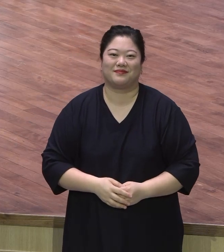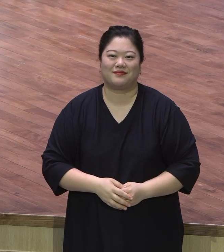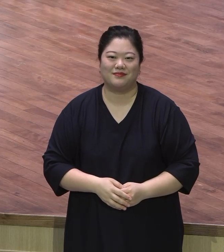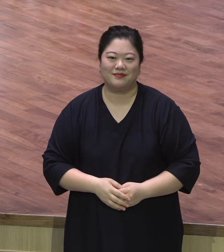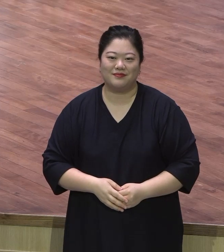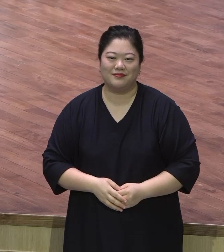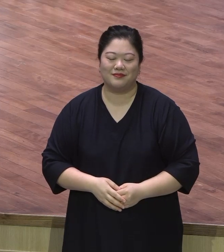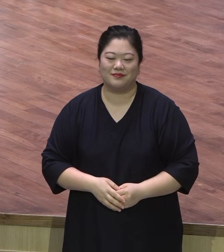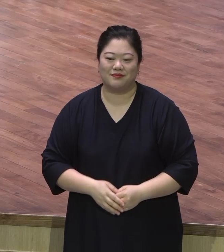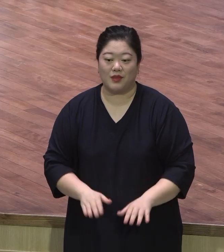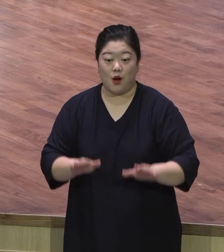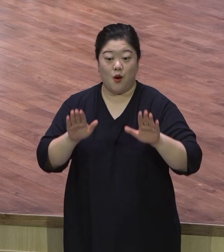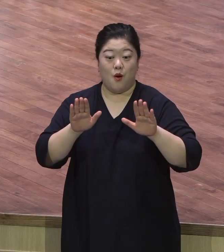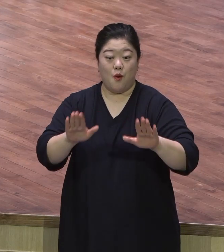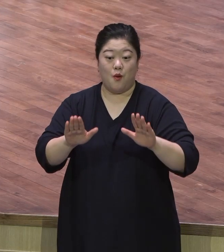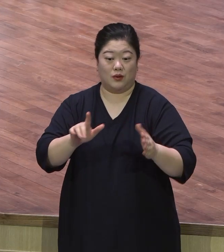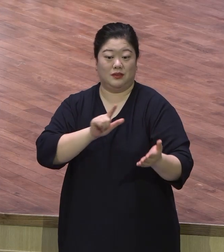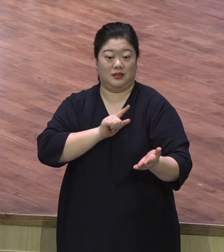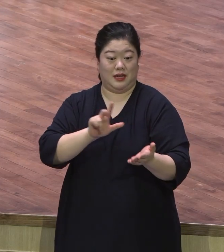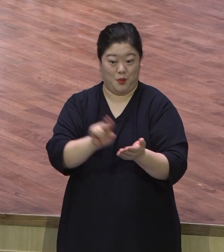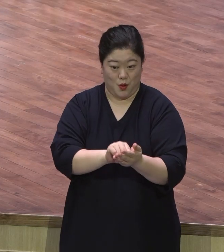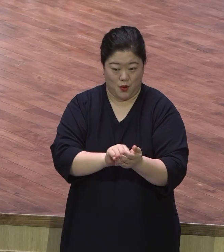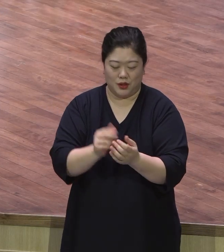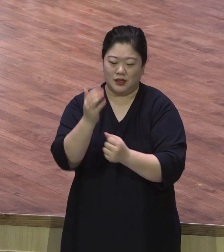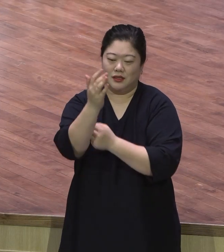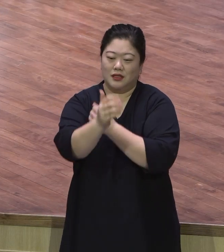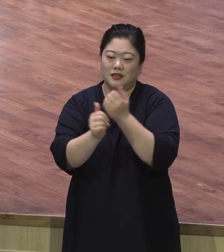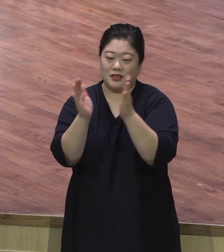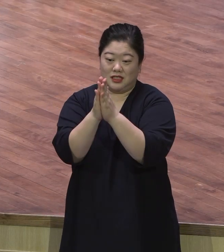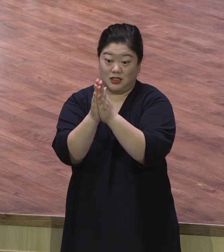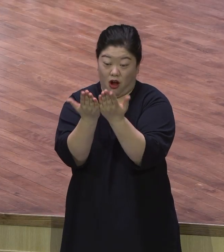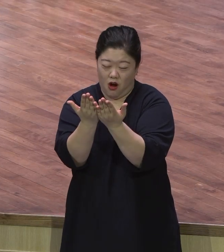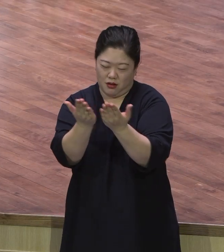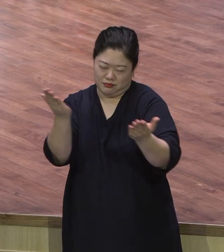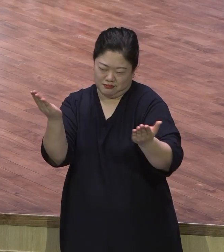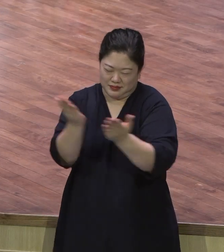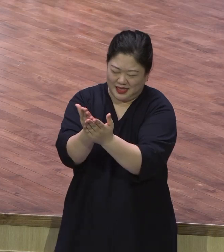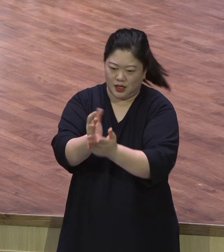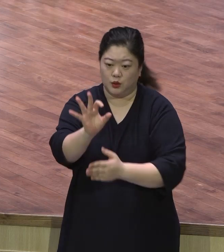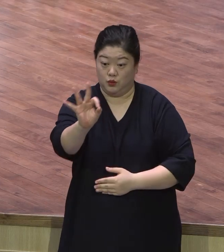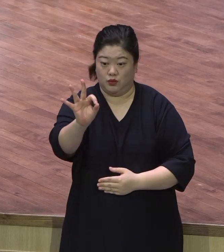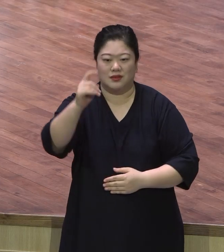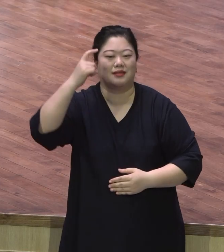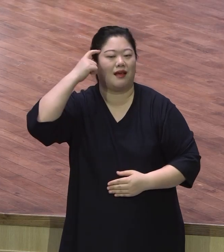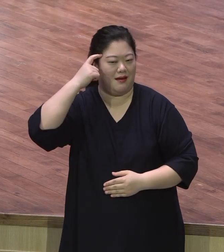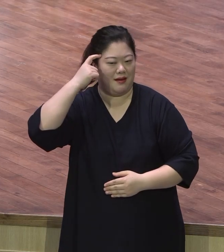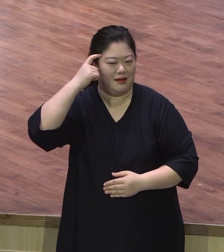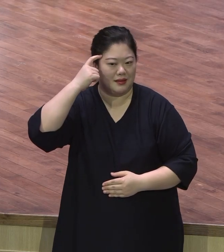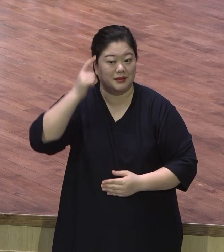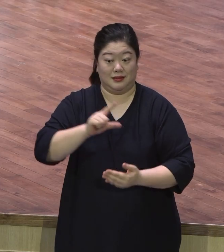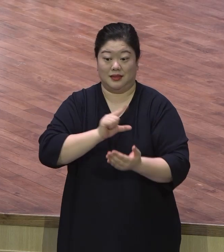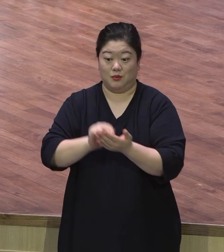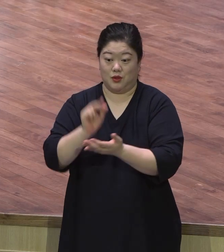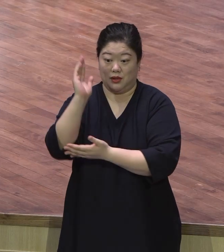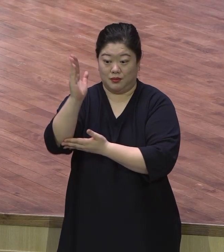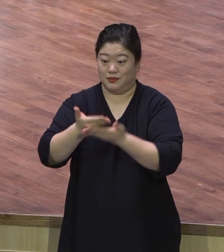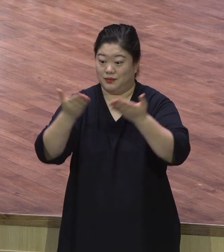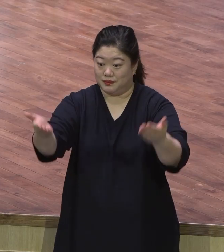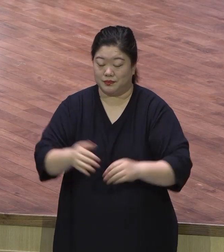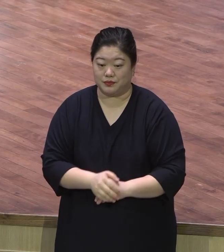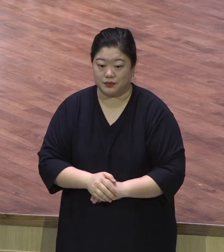자 이런 말씀 가지고 성경적 물질관이라는 제목으로 말씀을 드립니다. 우리가 지금 매주일 예수님의